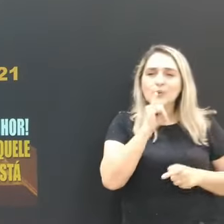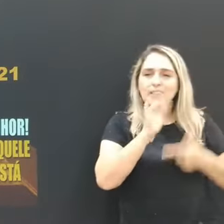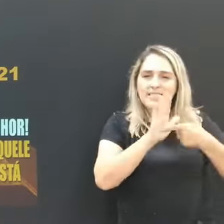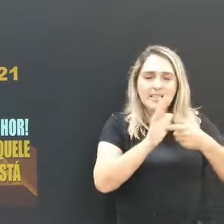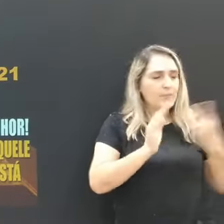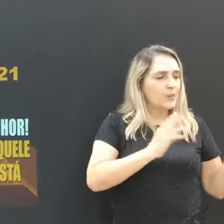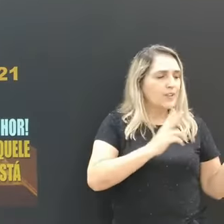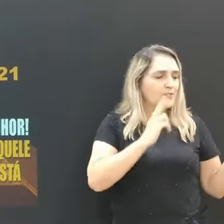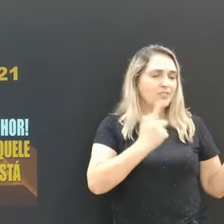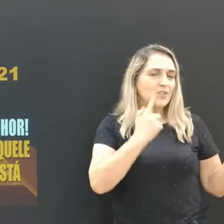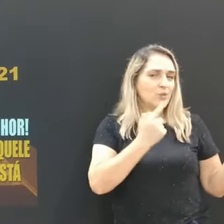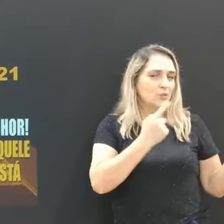Olha só, né?